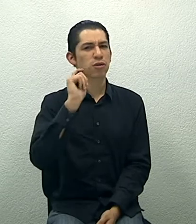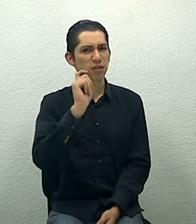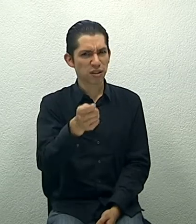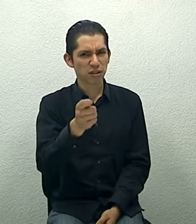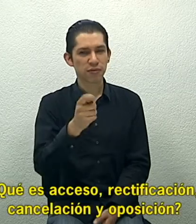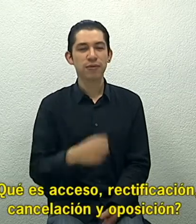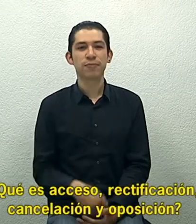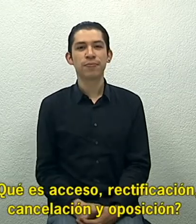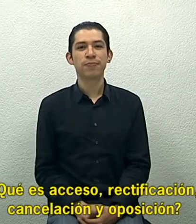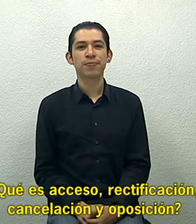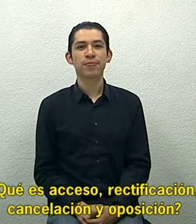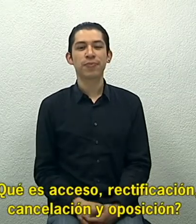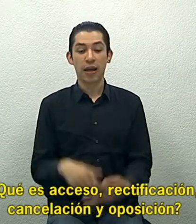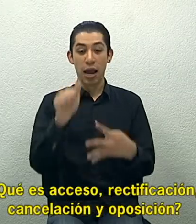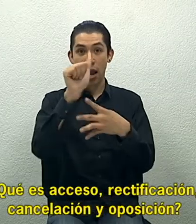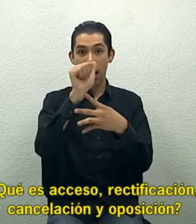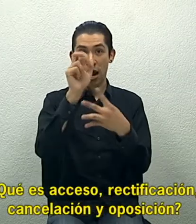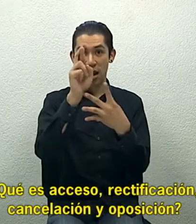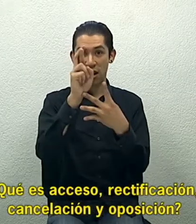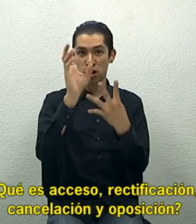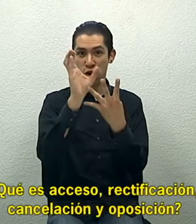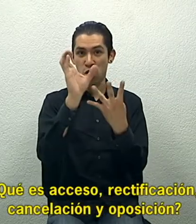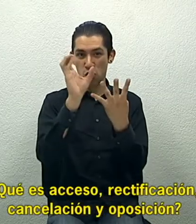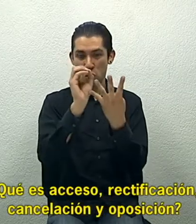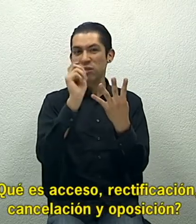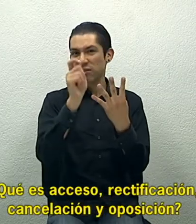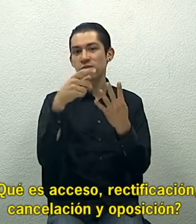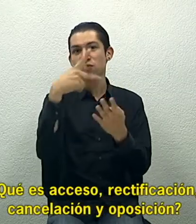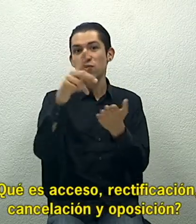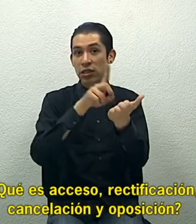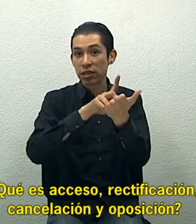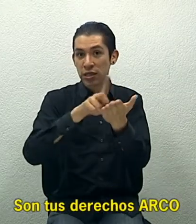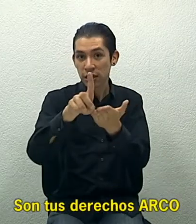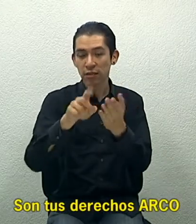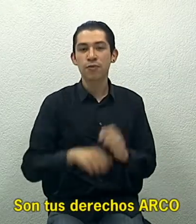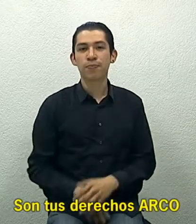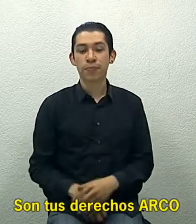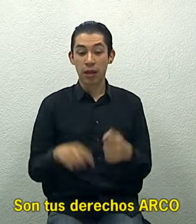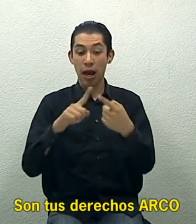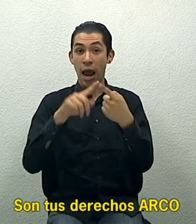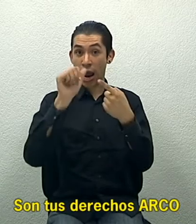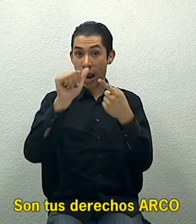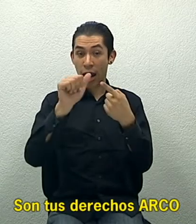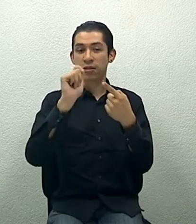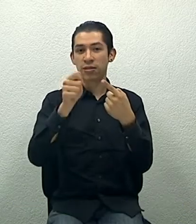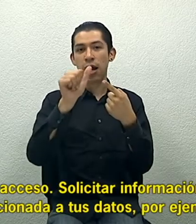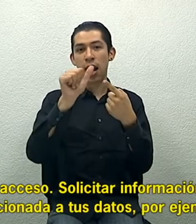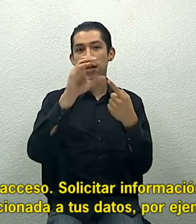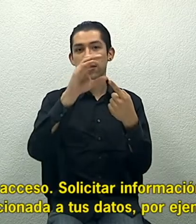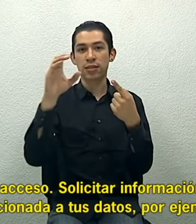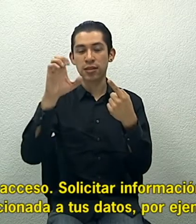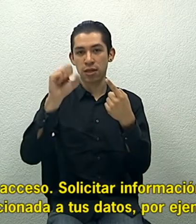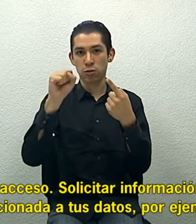qué es acceso rectificación cancelación y oposición son tus derechos arco y acceso a